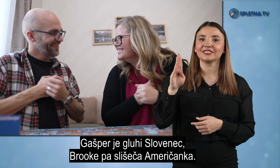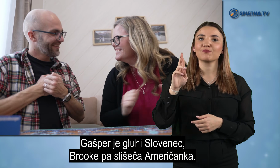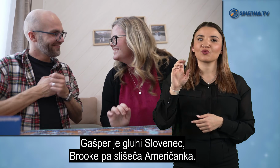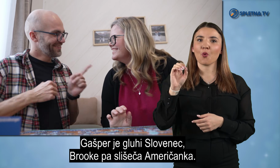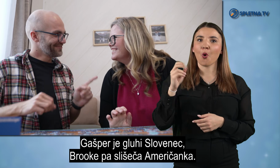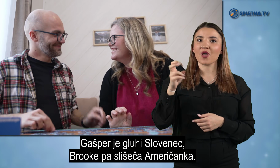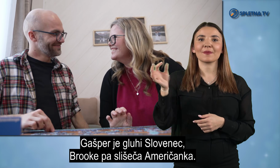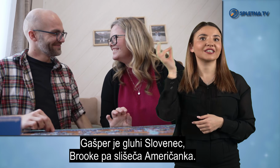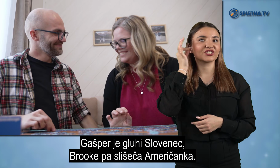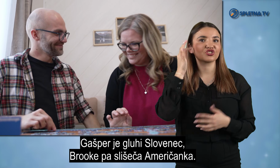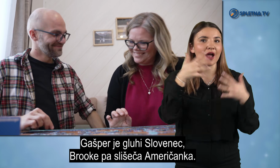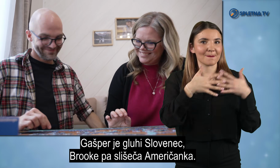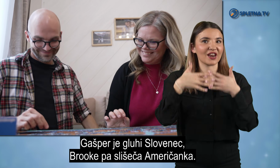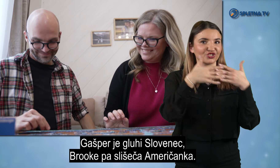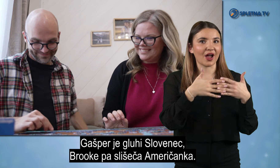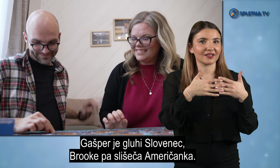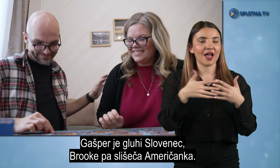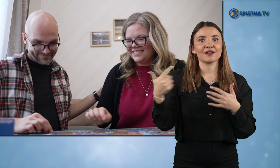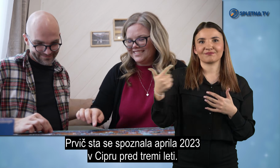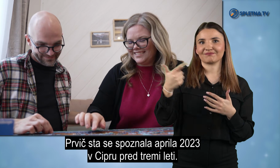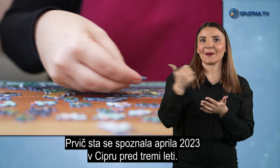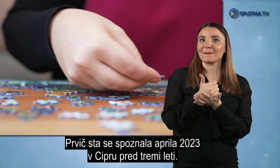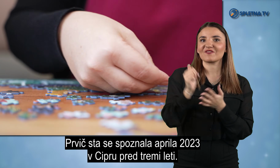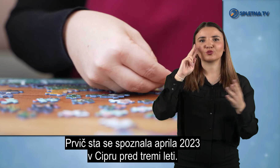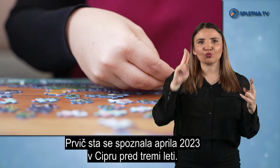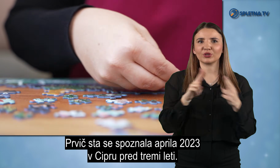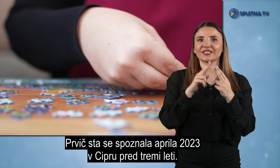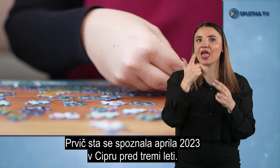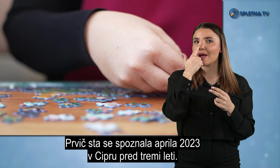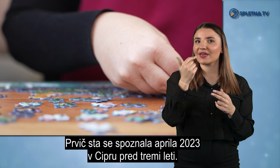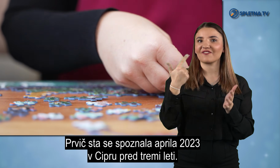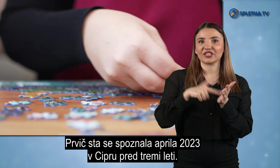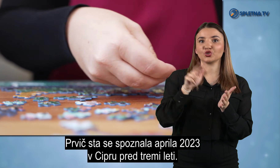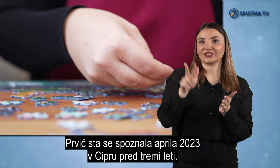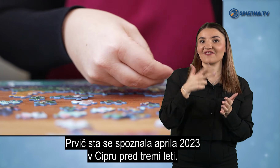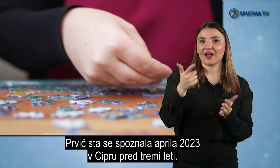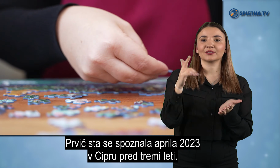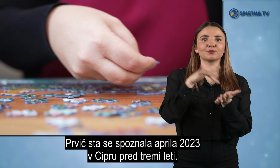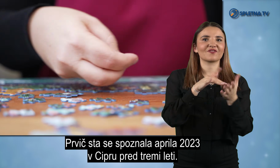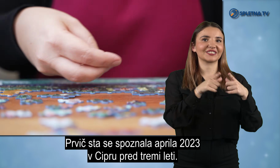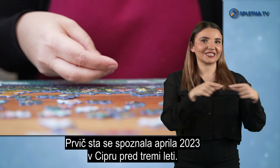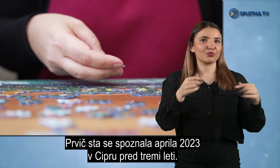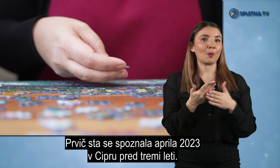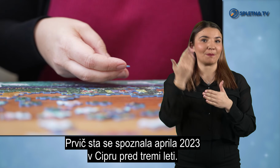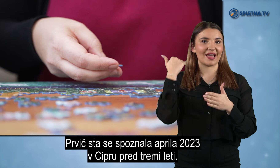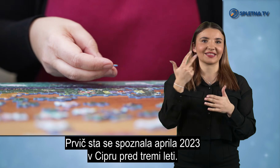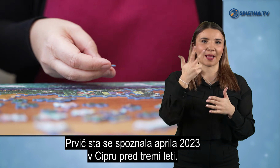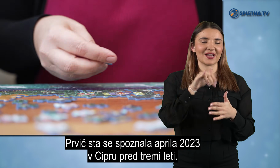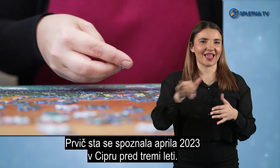pa slišeča Američanka. Prvič sta se spoznala aprila 2023 v Cipru pred 3